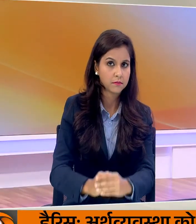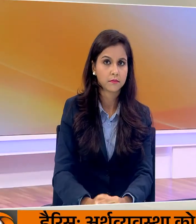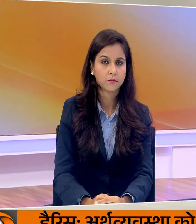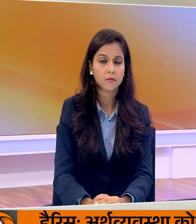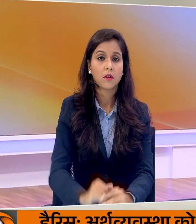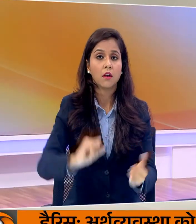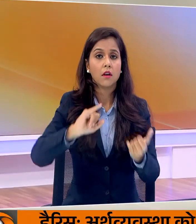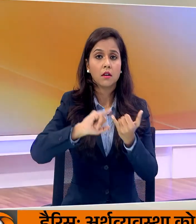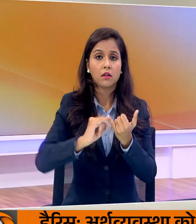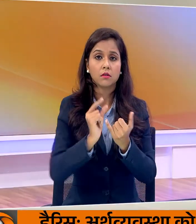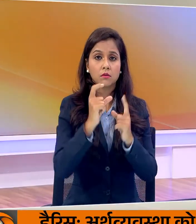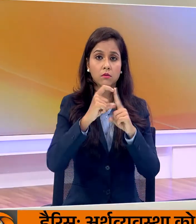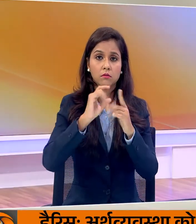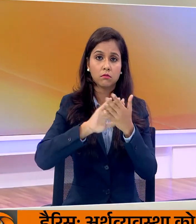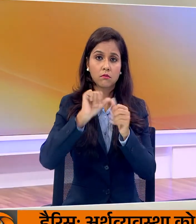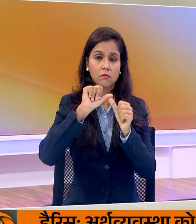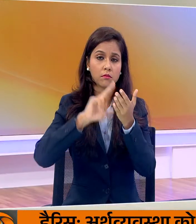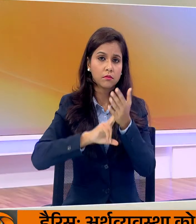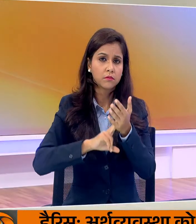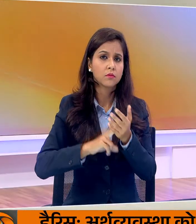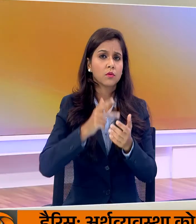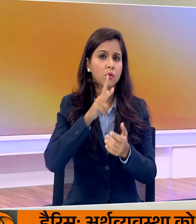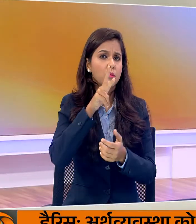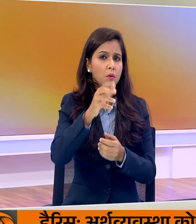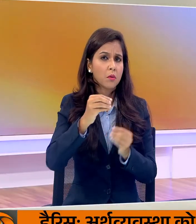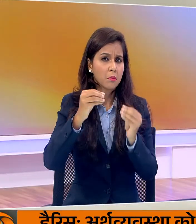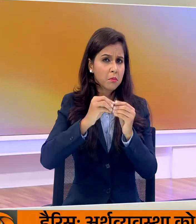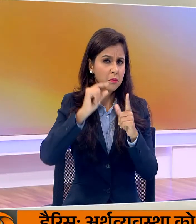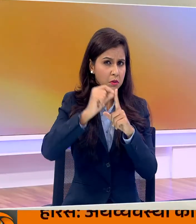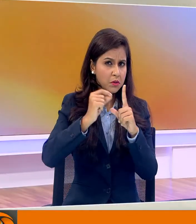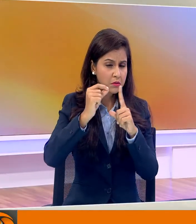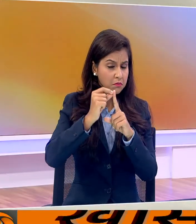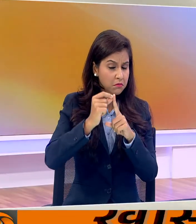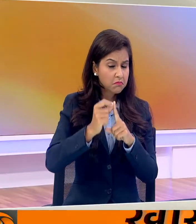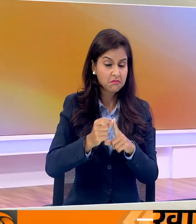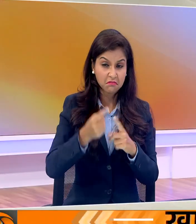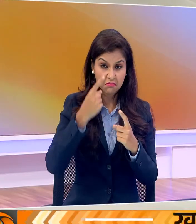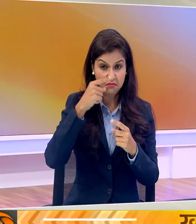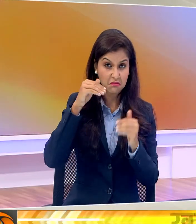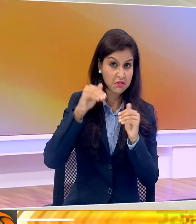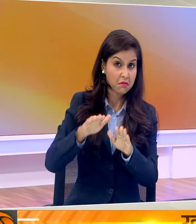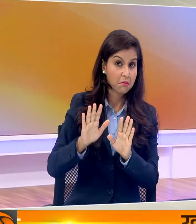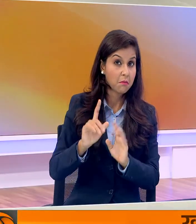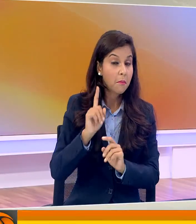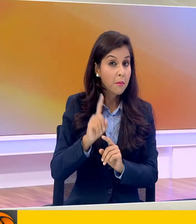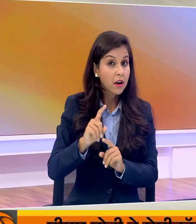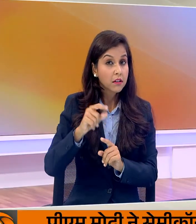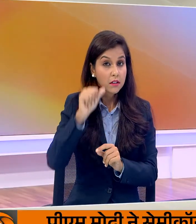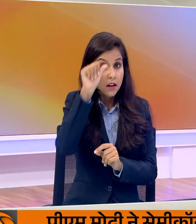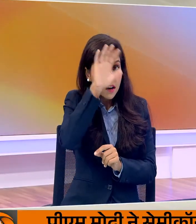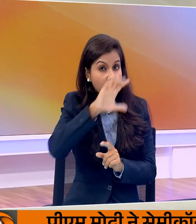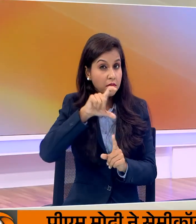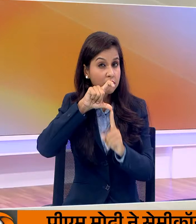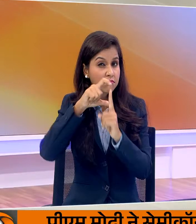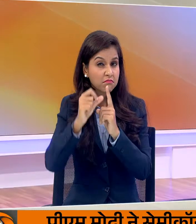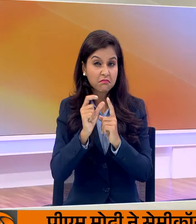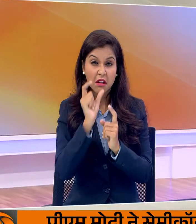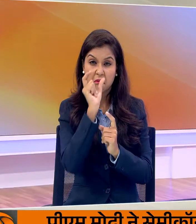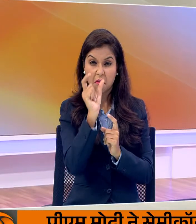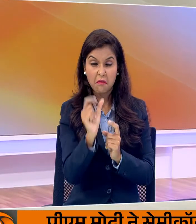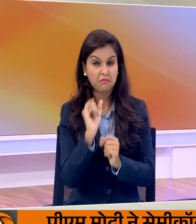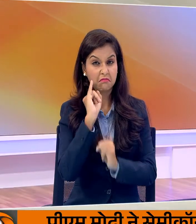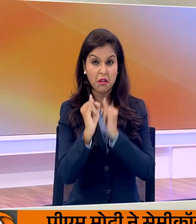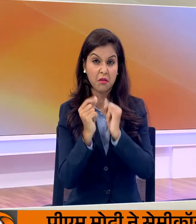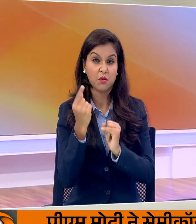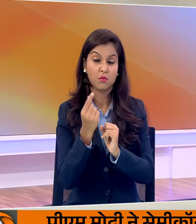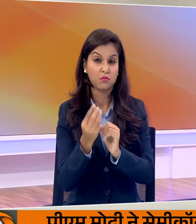सुधांशु त्रिवेदी का कहना है कि राहुल गांधी को भाजपा से नफरत हो सकती है, लेकिन भारतीय संस्कृति के प्रति अपशब्दों का प्रयोग उचित नहीं